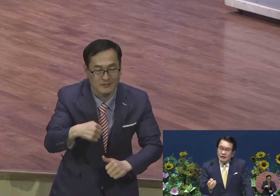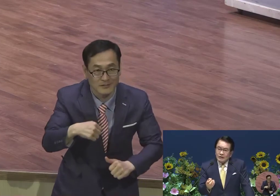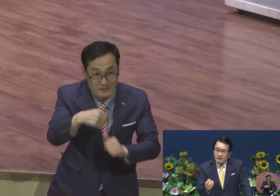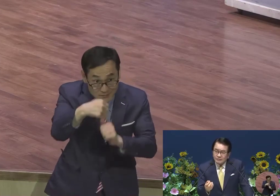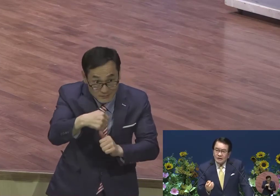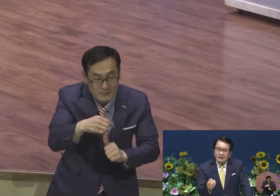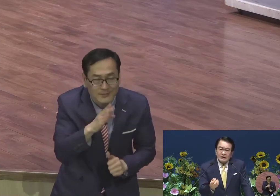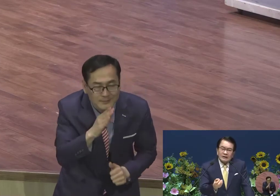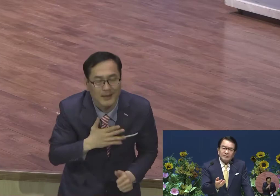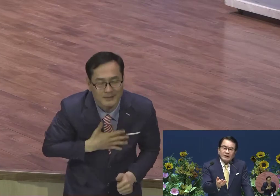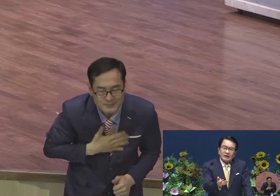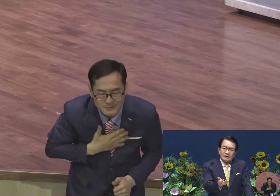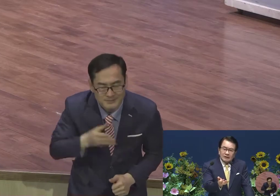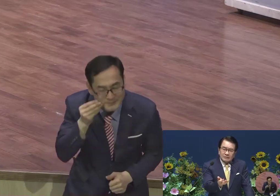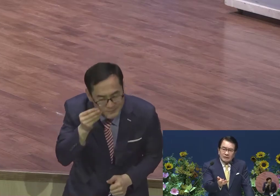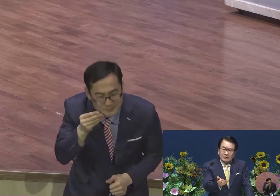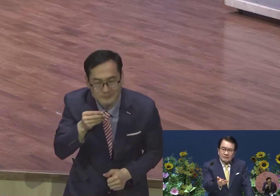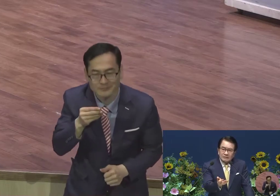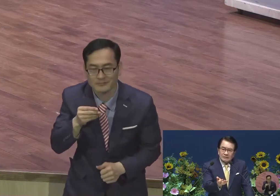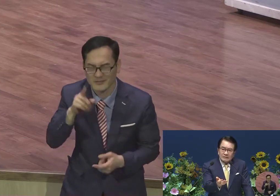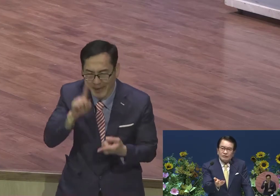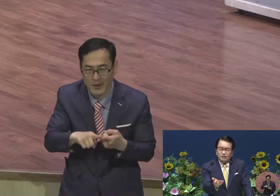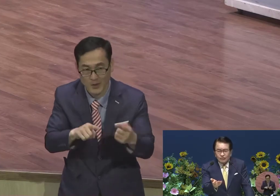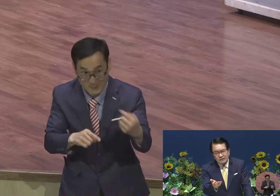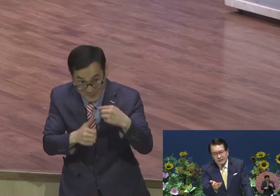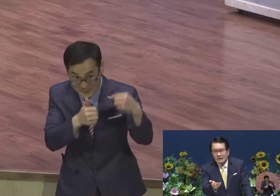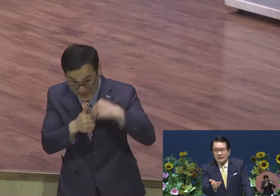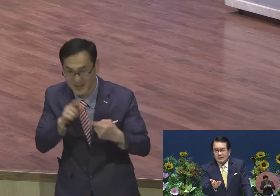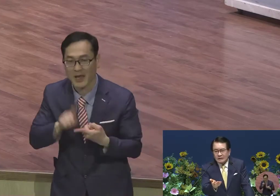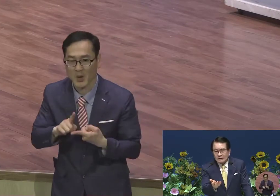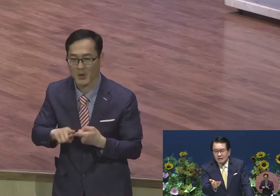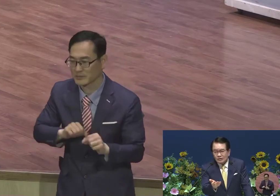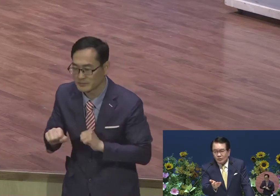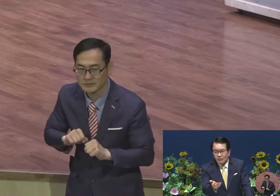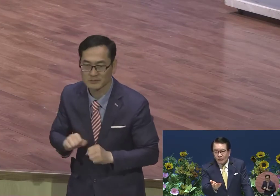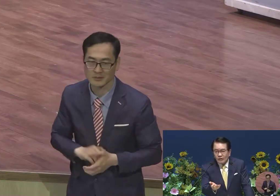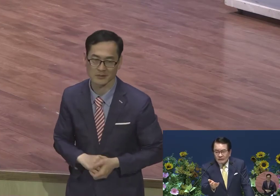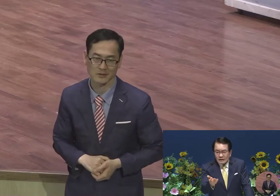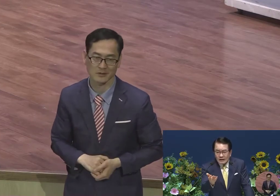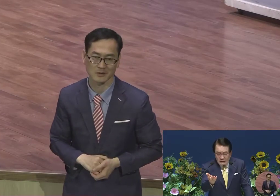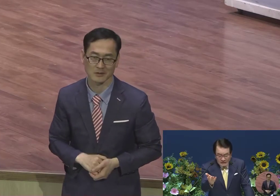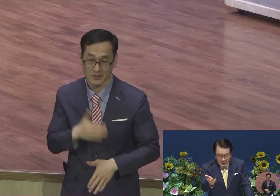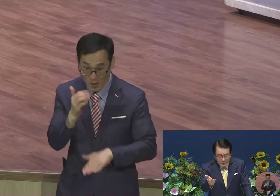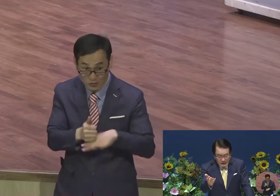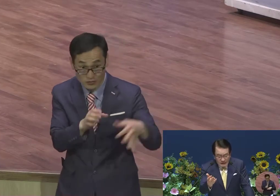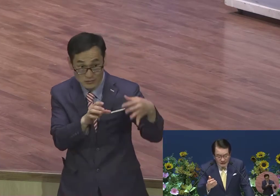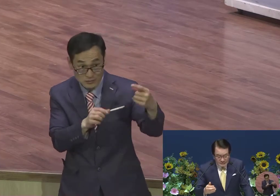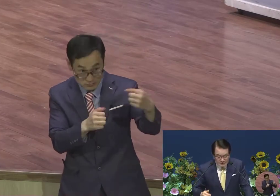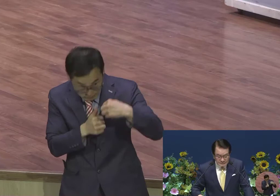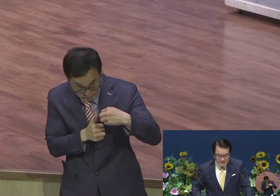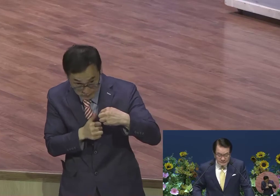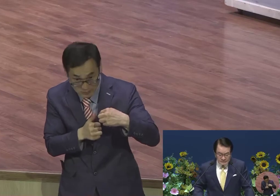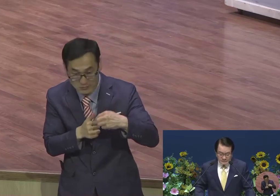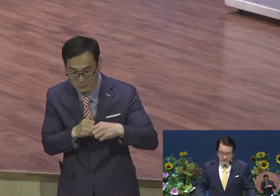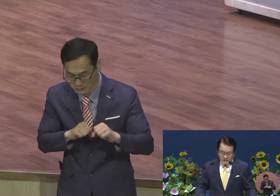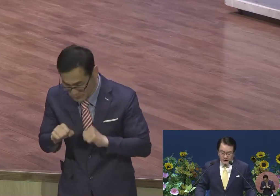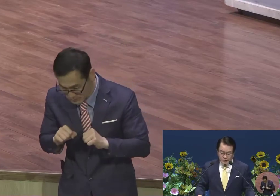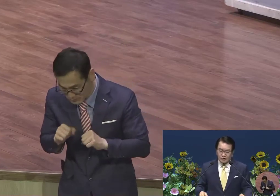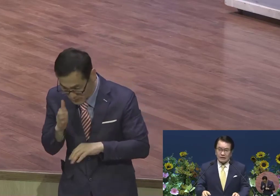들린 점쟁이 쳐다봐요 답 달라고 그래요 답 달라고 그것도 모르고 찾아가서 답을 달라고 그래요